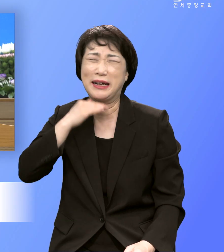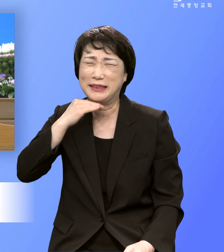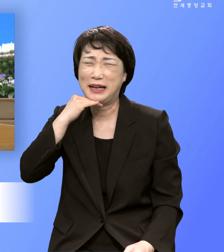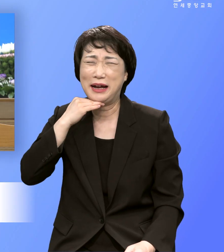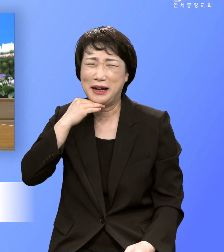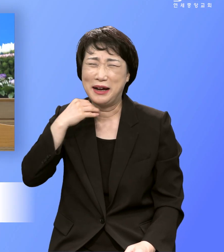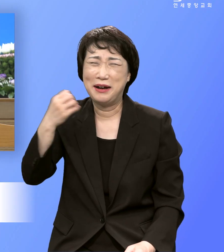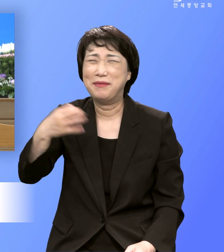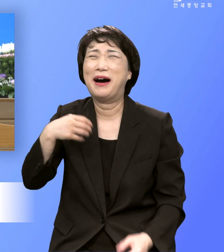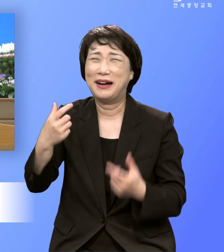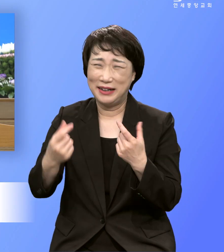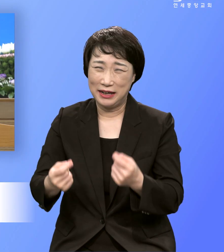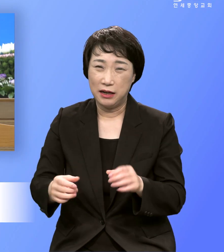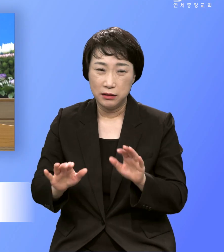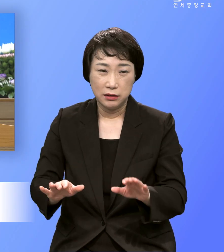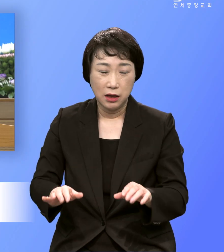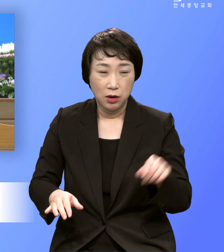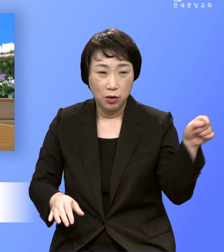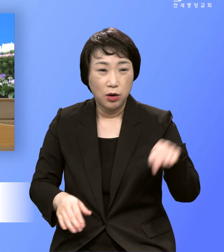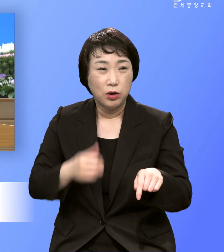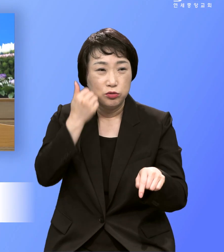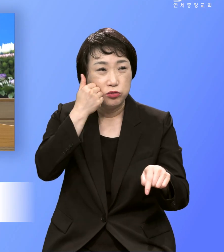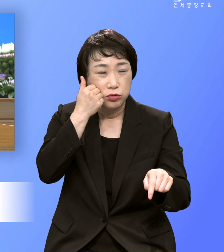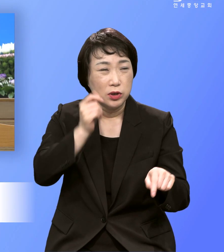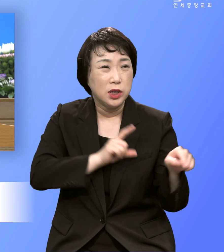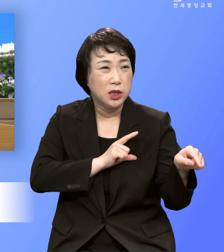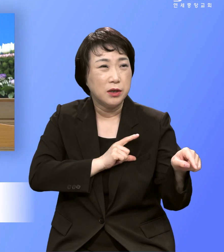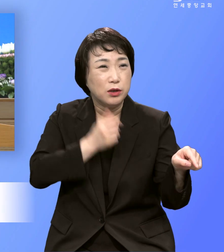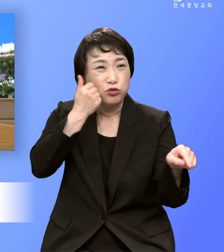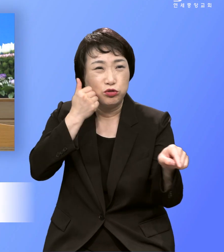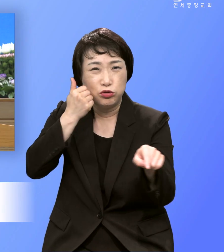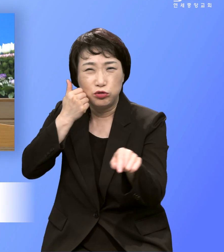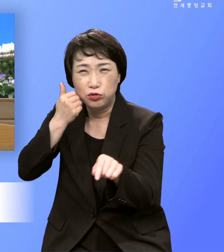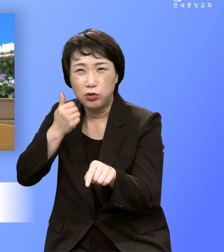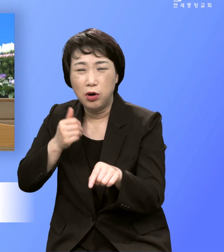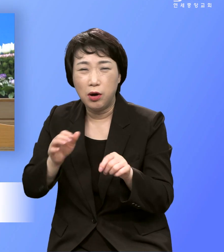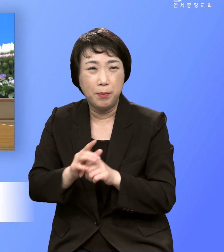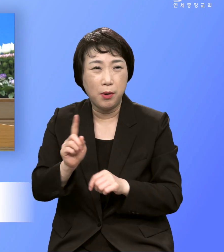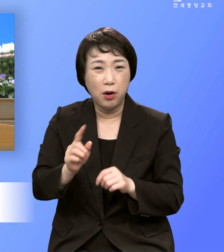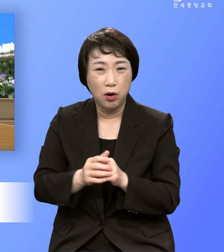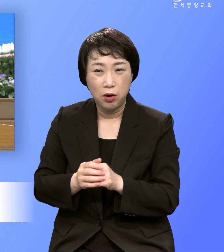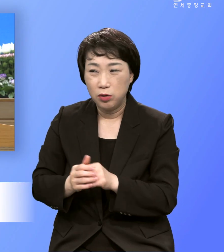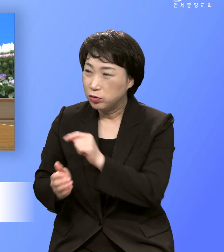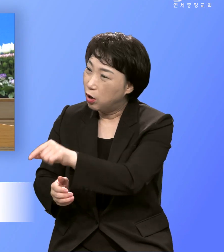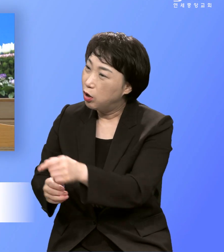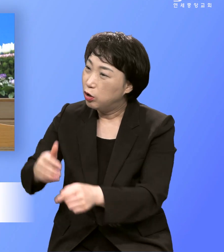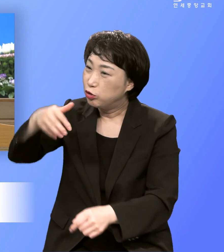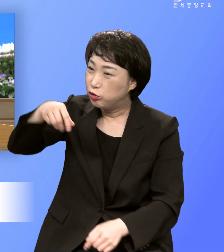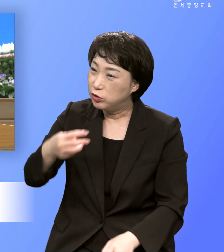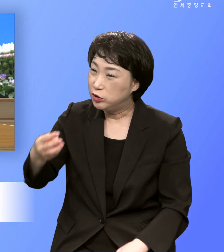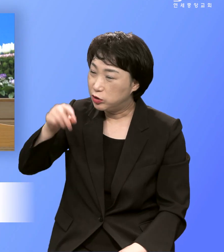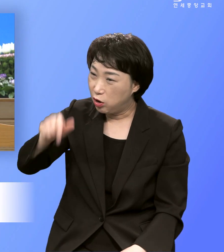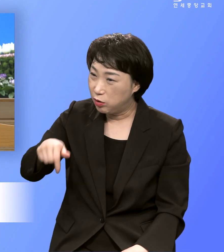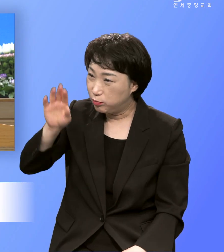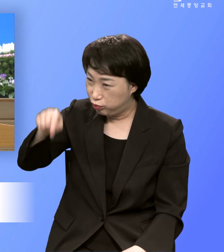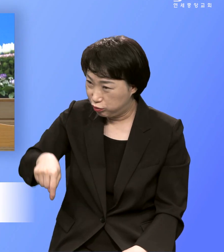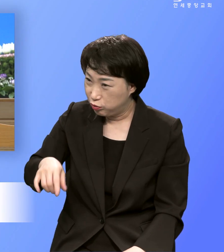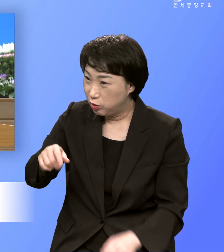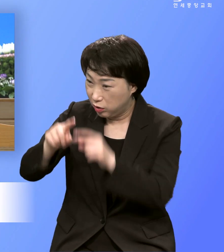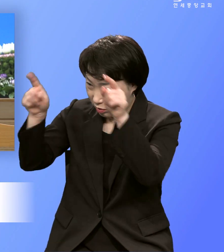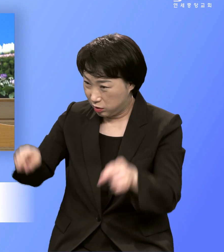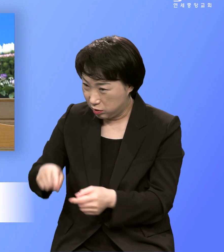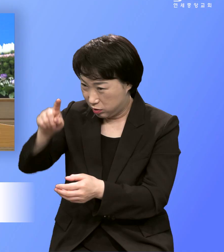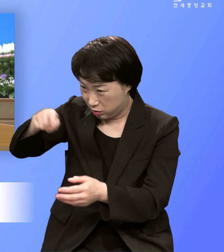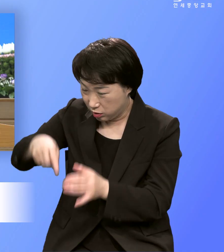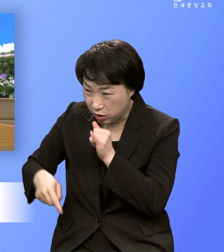곧 와. 근데 안무개는 너 취소부 들고 있지? 걔들 다 타락해 떨어져서